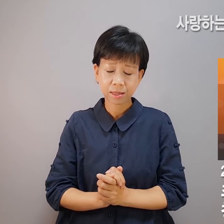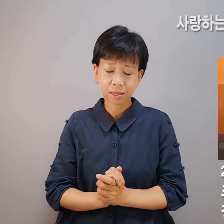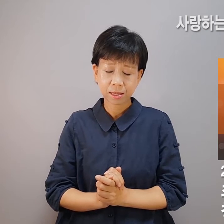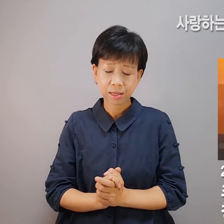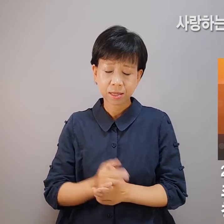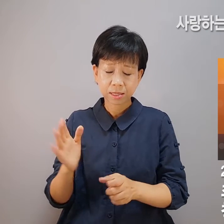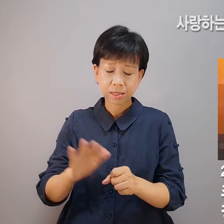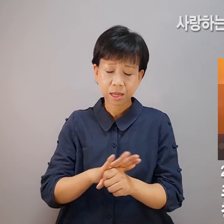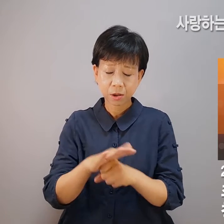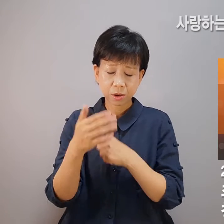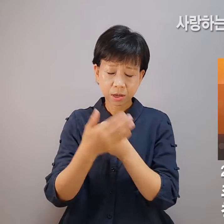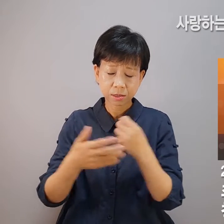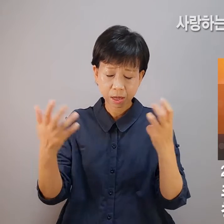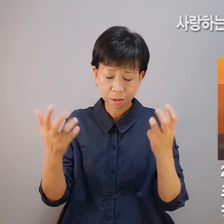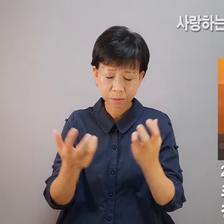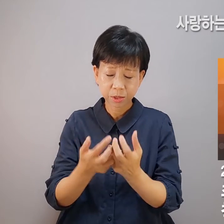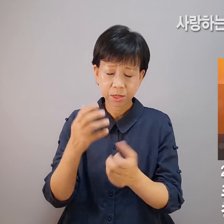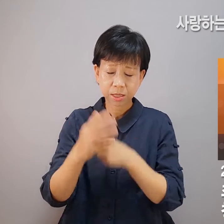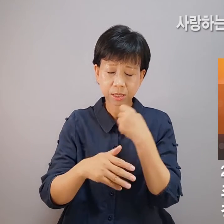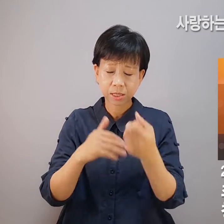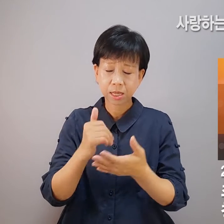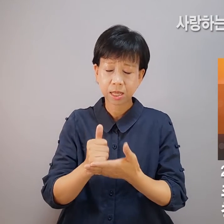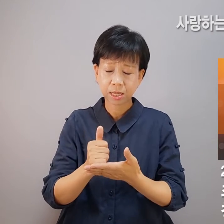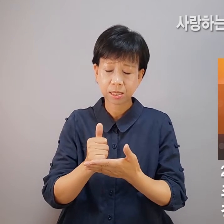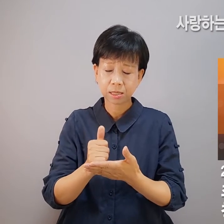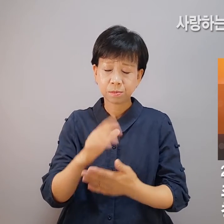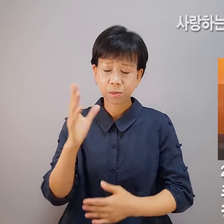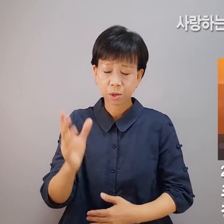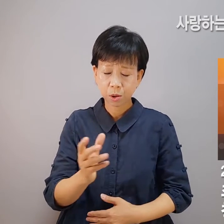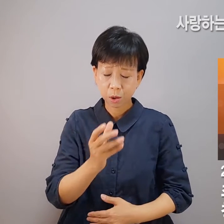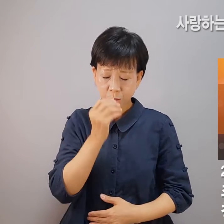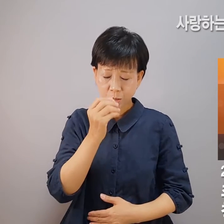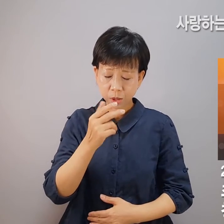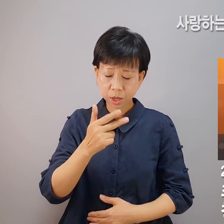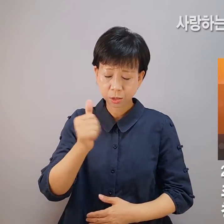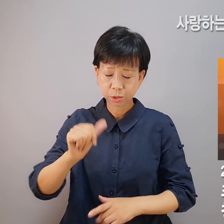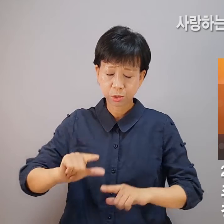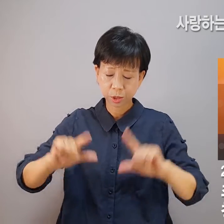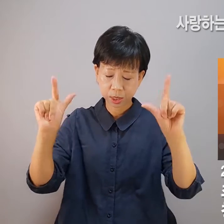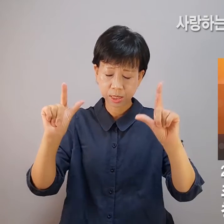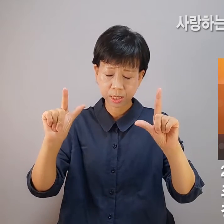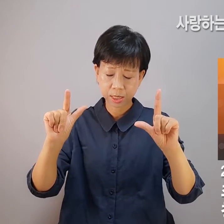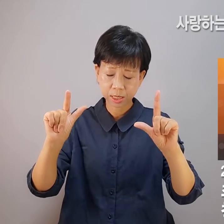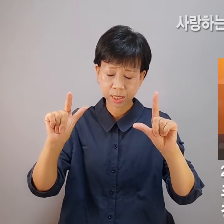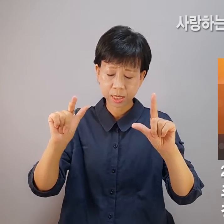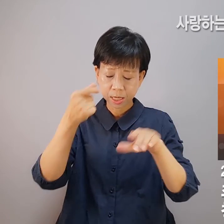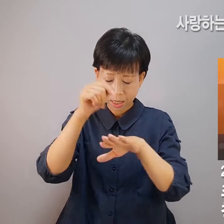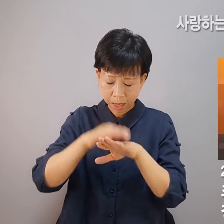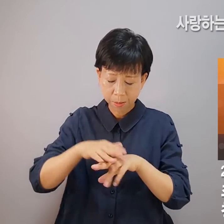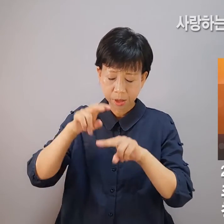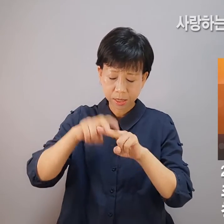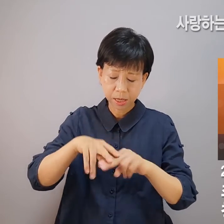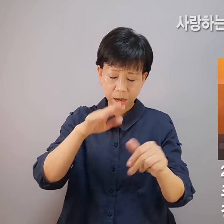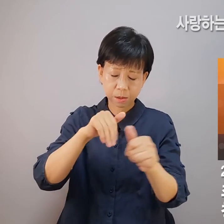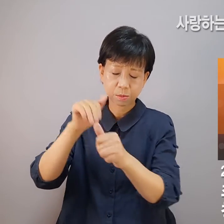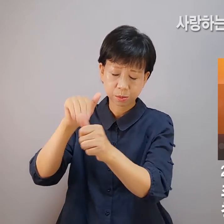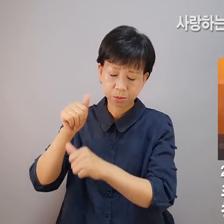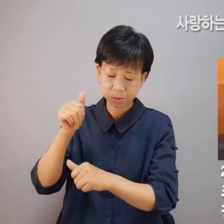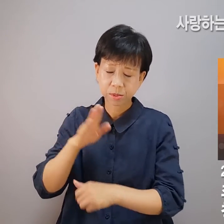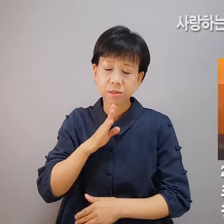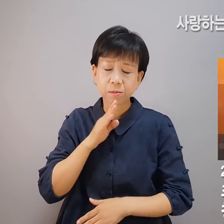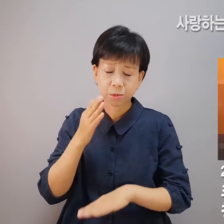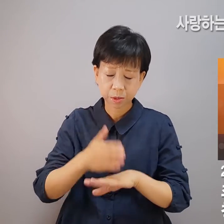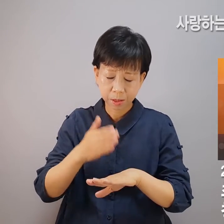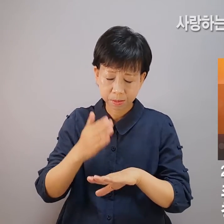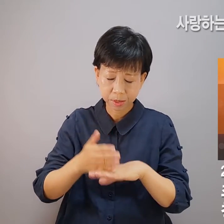사랑과 풍성하신 은혜가 풍성하신 하나님, 거룩한 주일 우리 모두를 하나님 전으로 인도하여 주시니 참으로 감사드립니다. 이